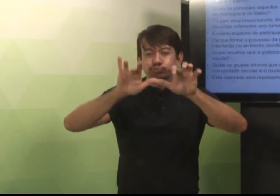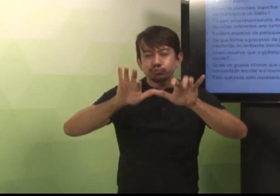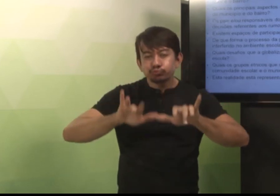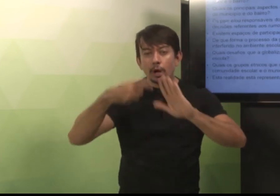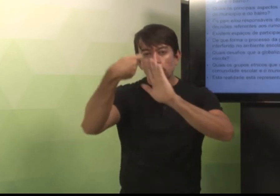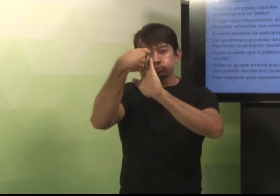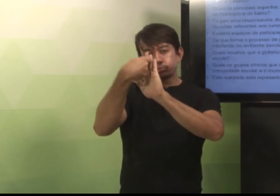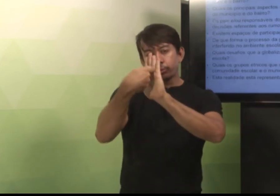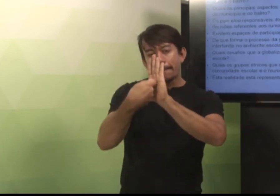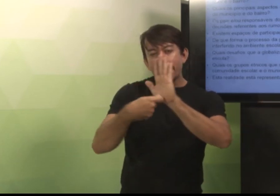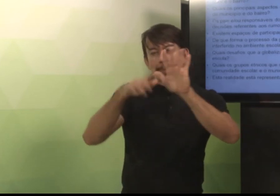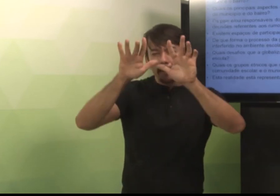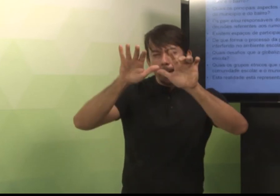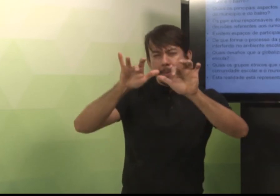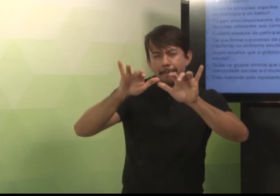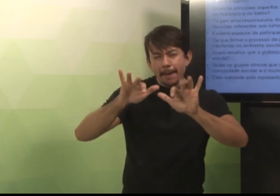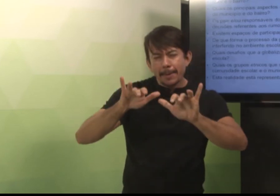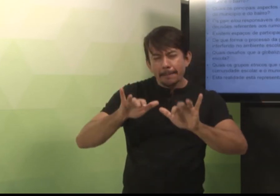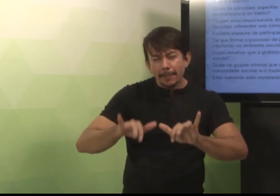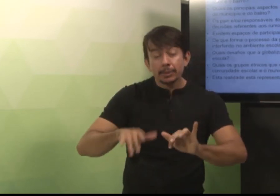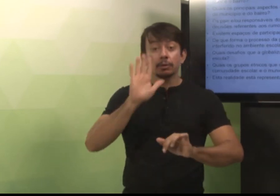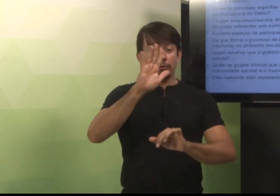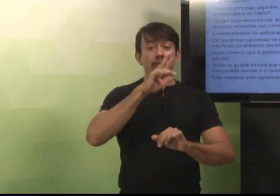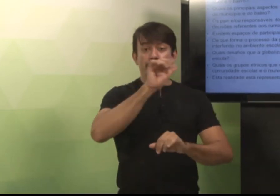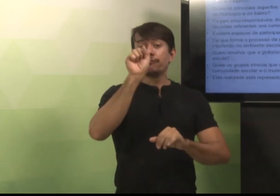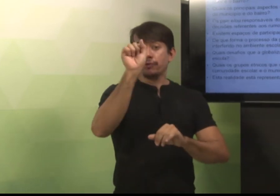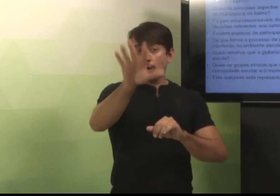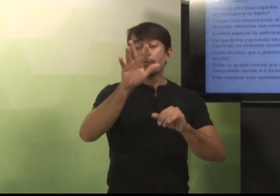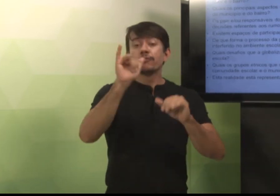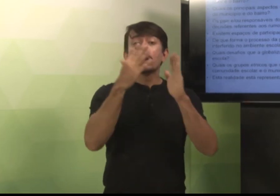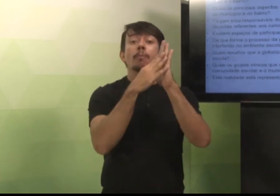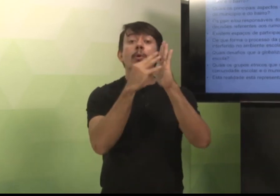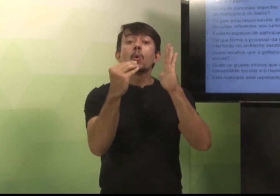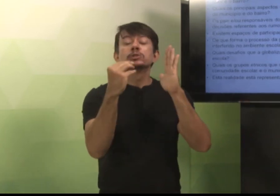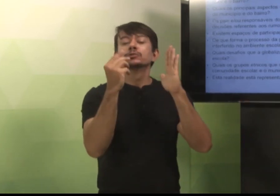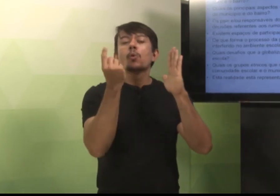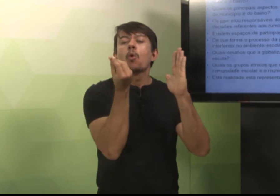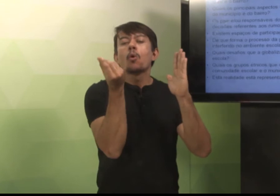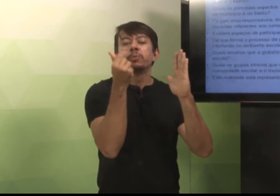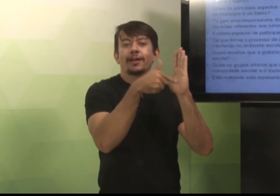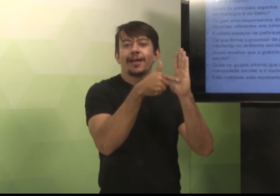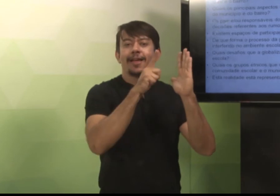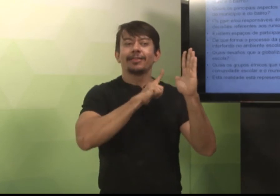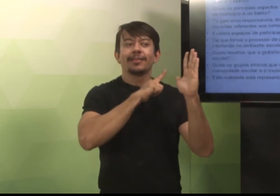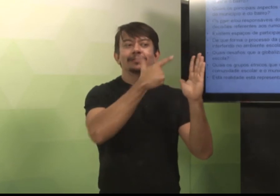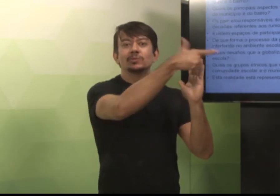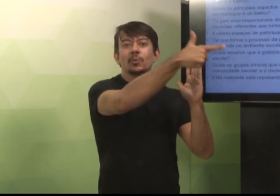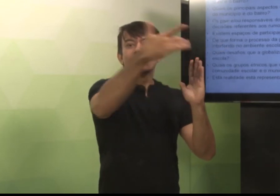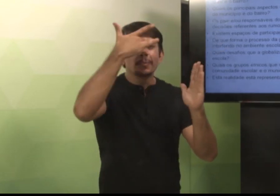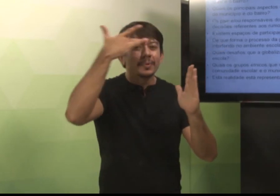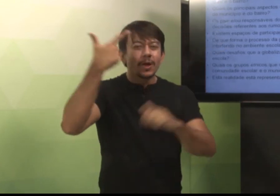auxiliar você a digitar o seu texto, a fazer o seu texto. Vou mandar para vocês o modelo para que